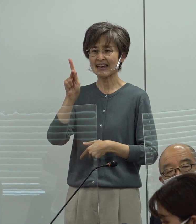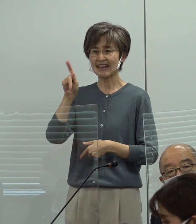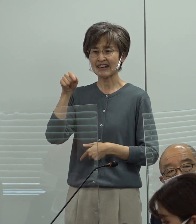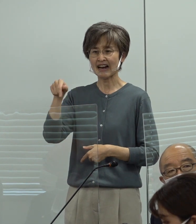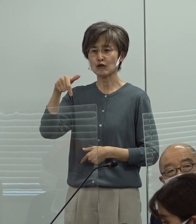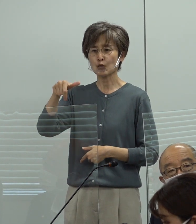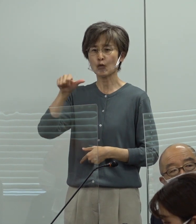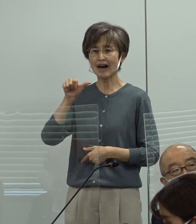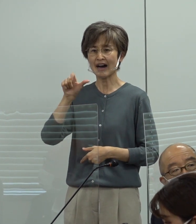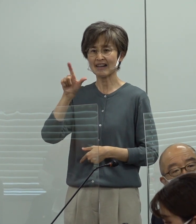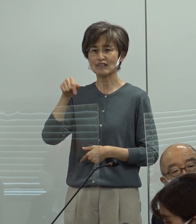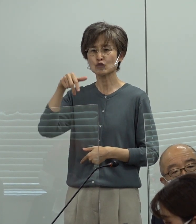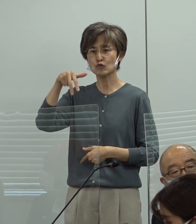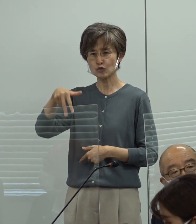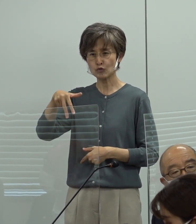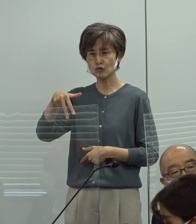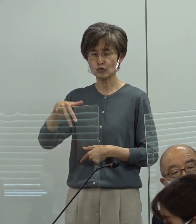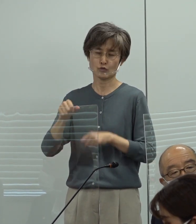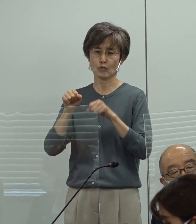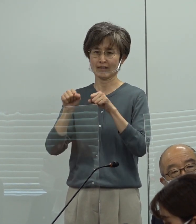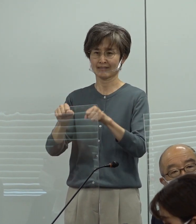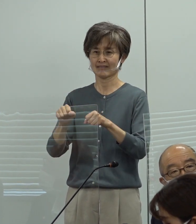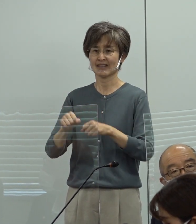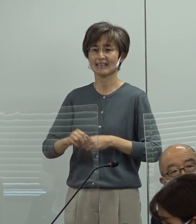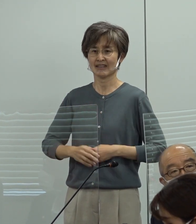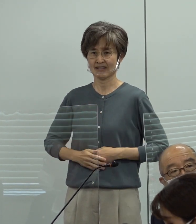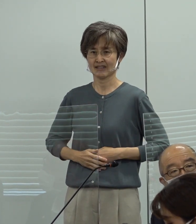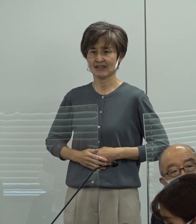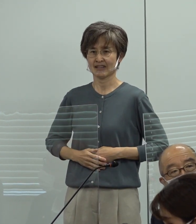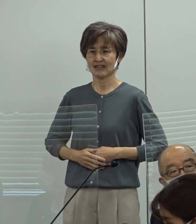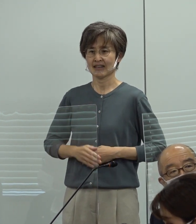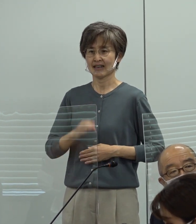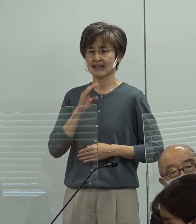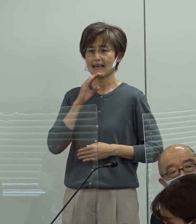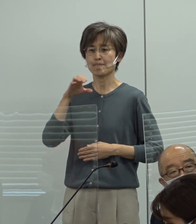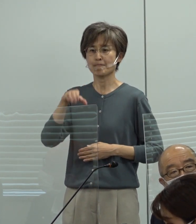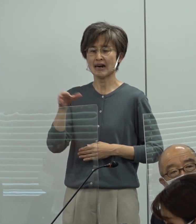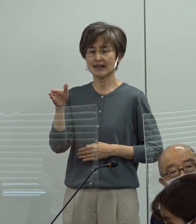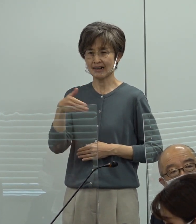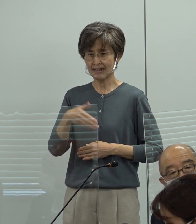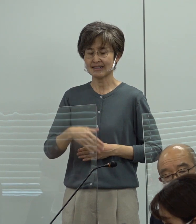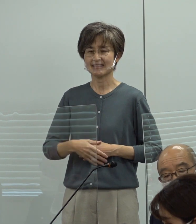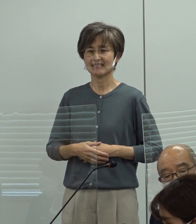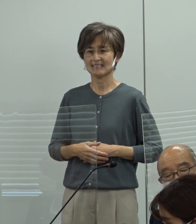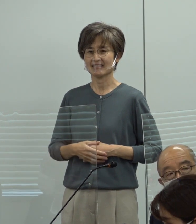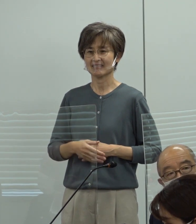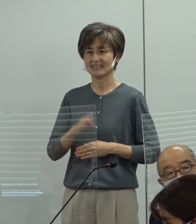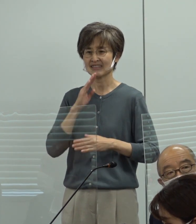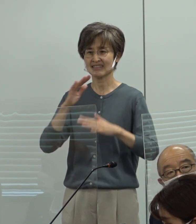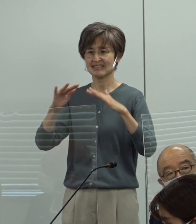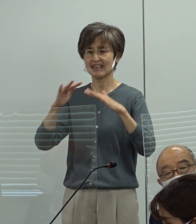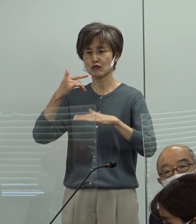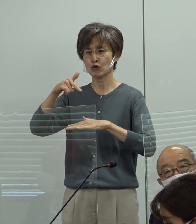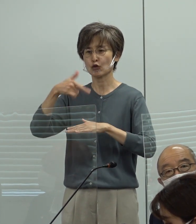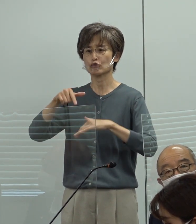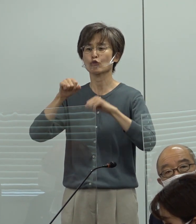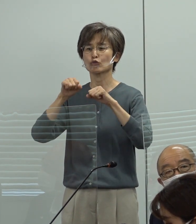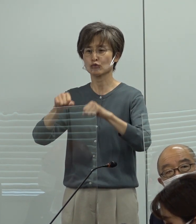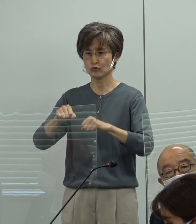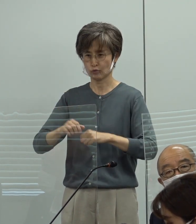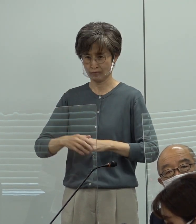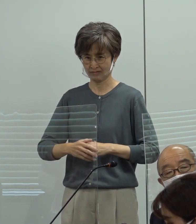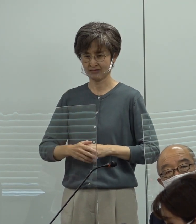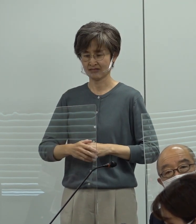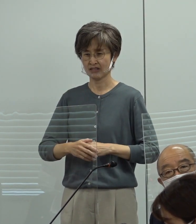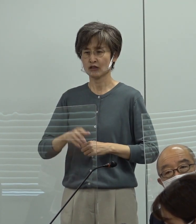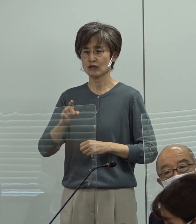を用いて、現場から実践教育を行うというのがま